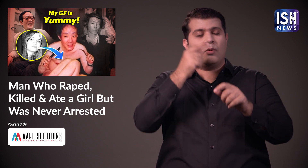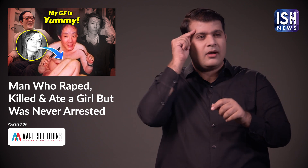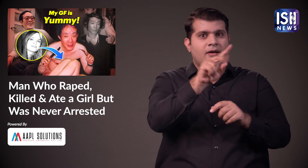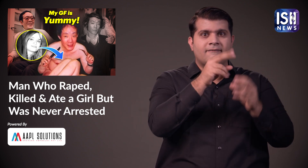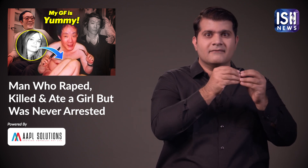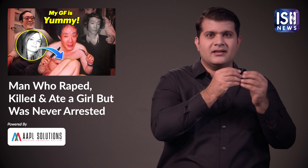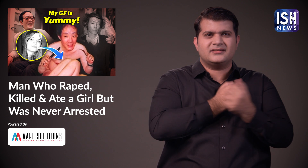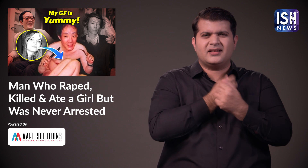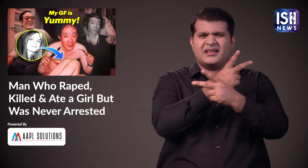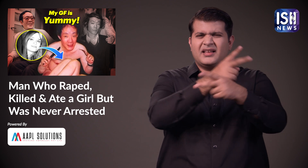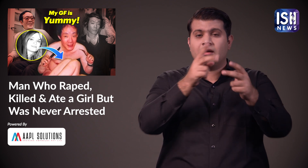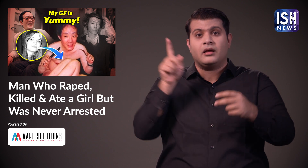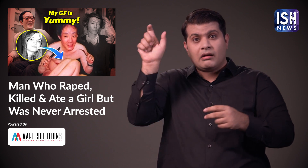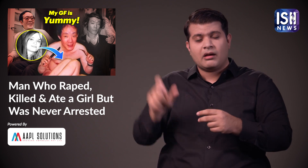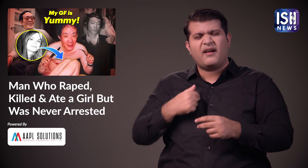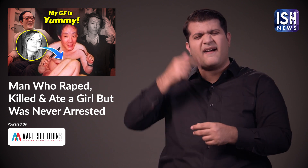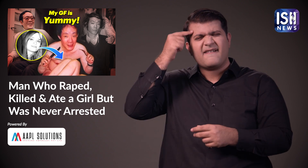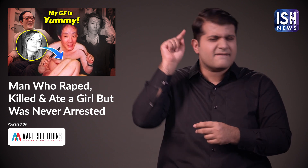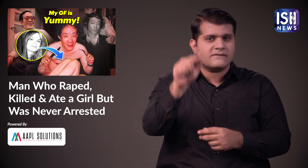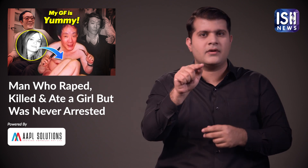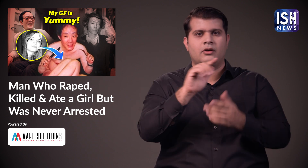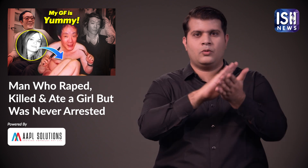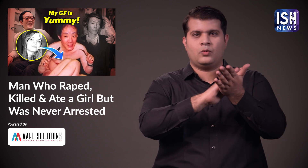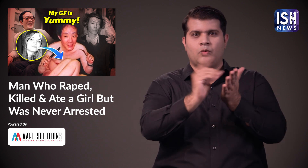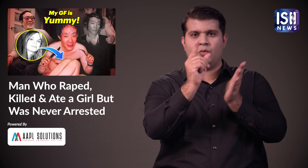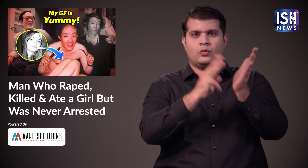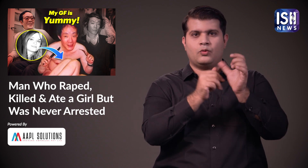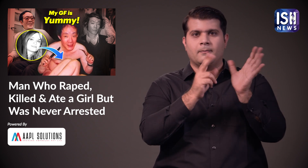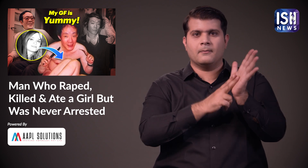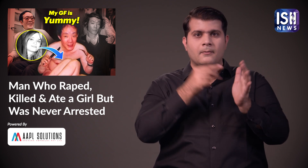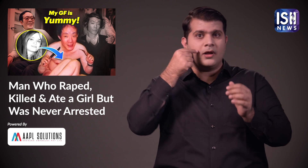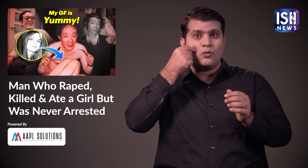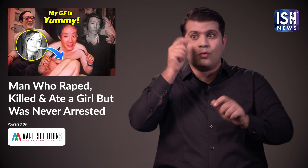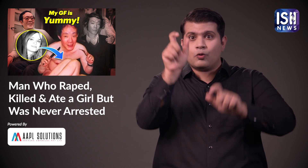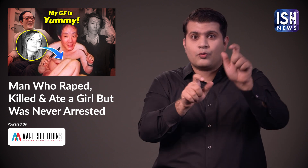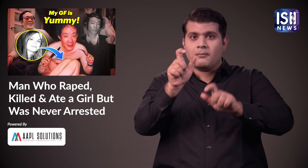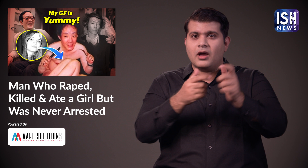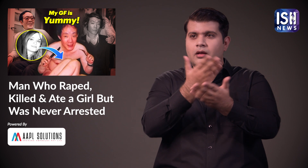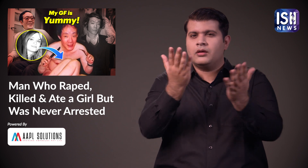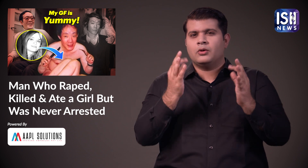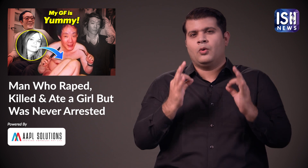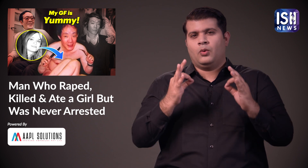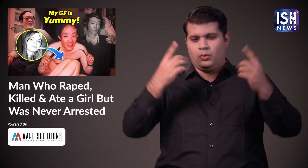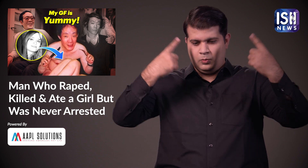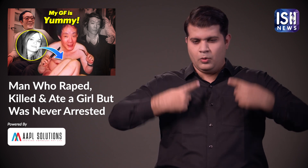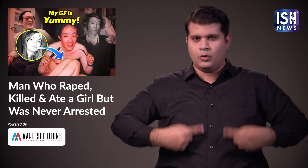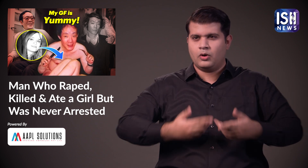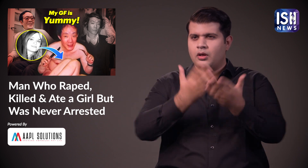हैं। सगावा को एक नरभक्षी होने का जुनून था जो मानव मांस खाना पसंद करता